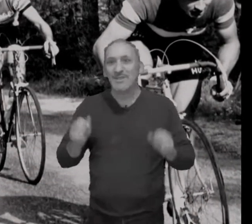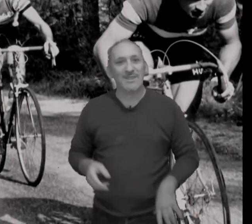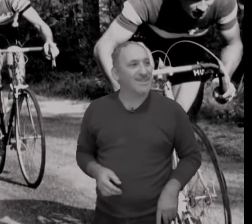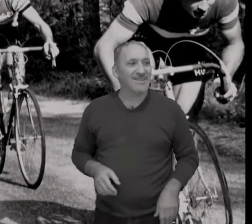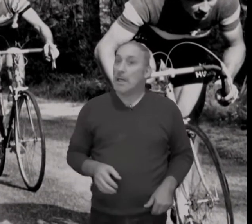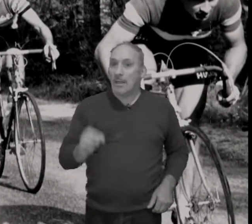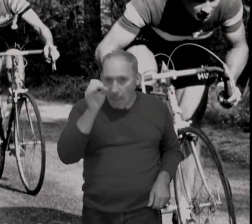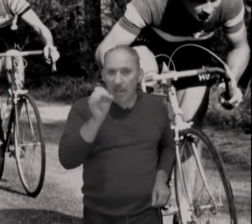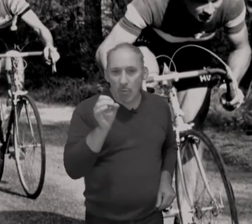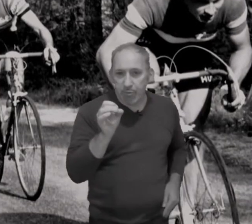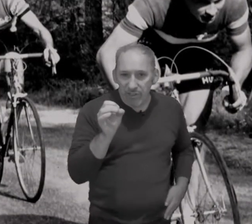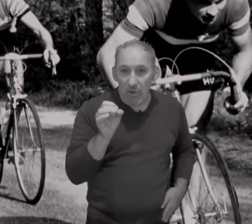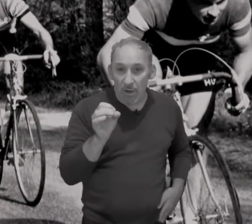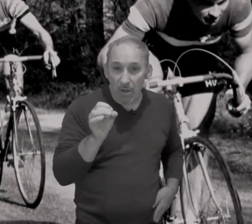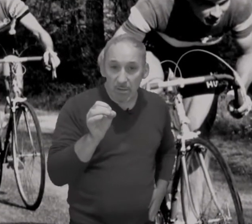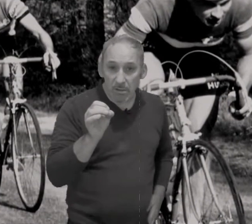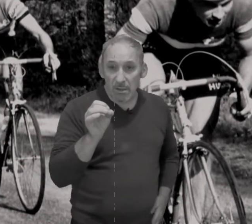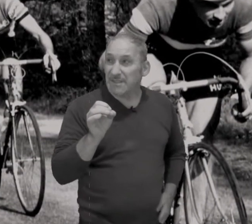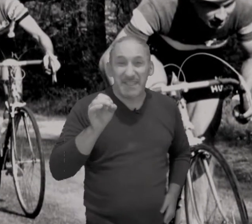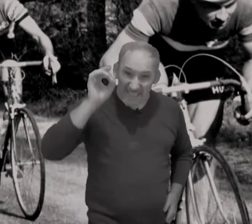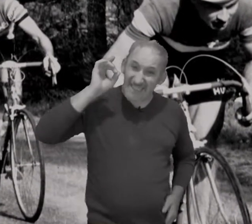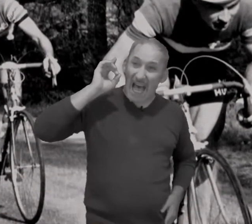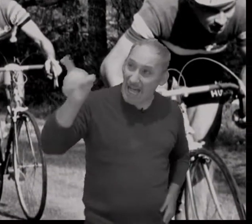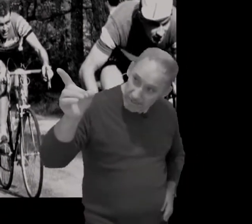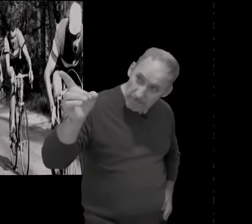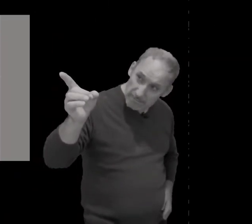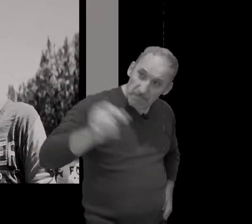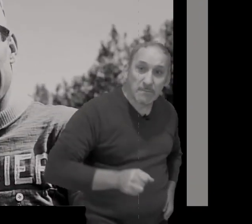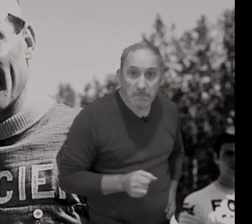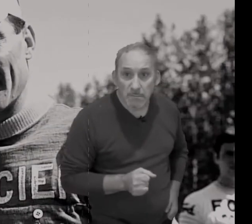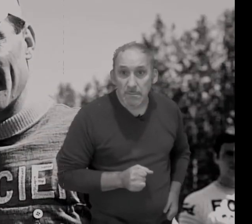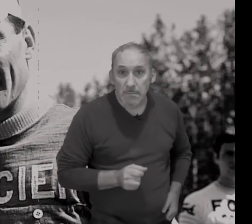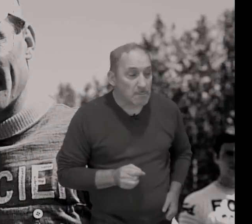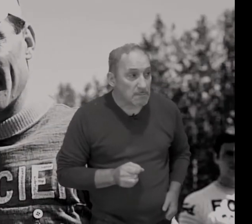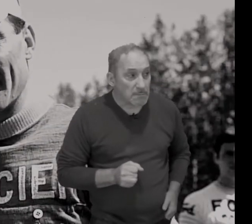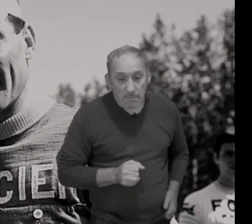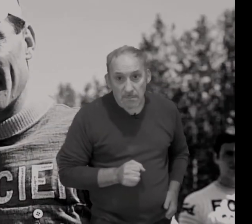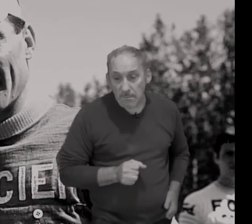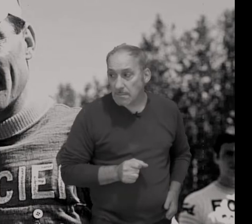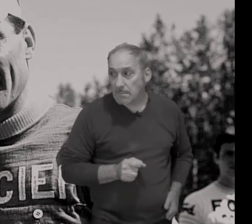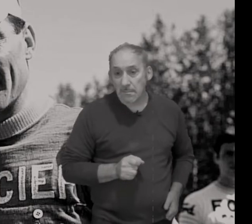petit, moi, c'était Raymond Poulidor. C'était ça.